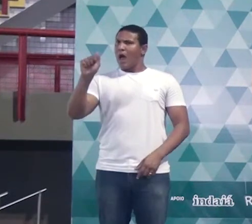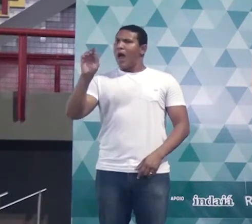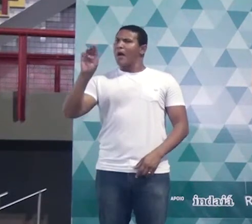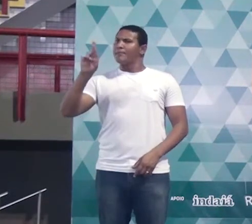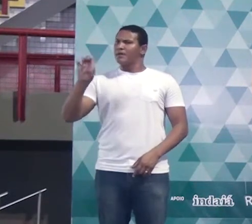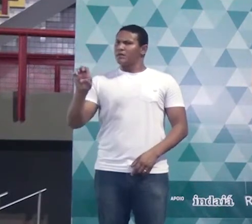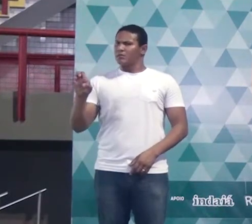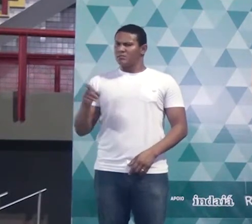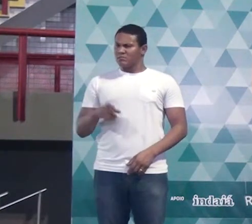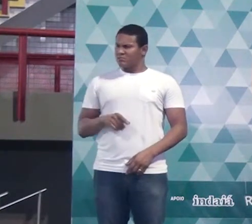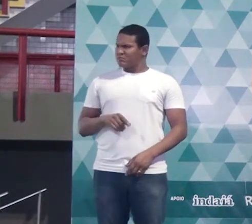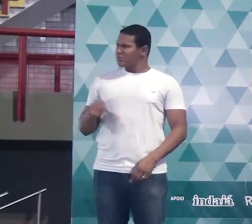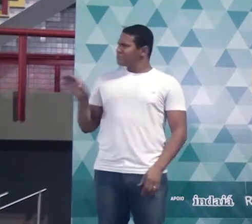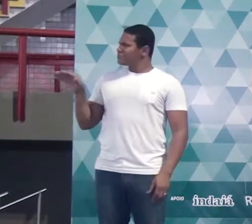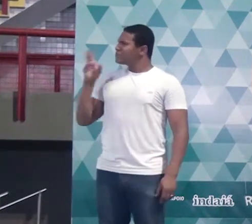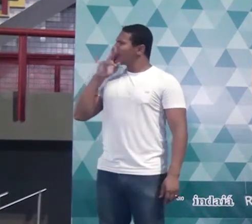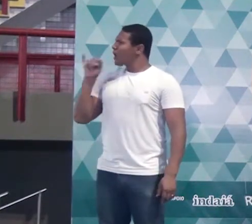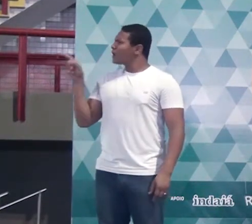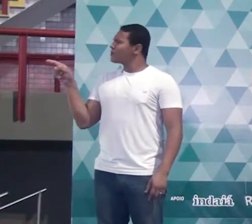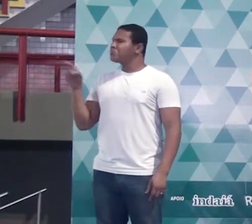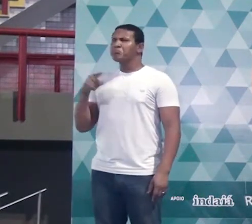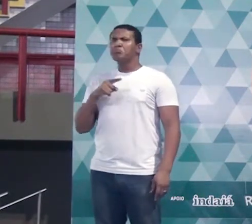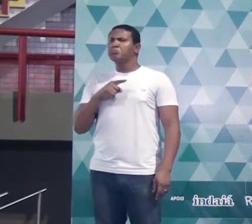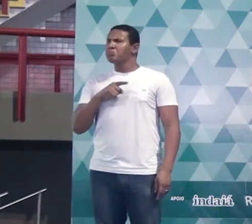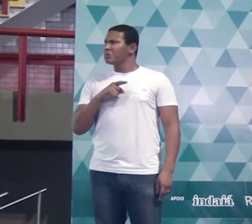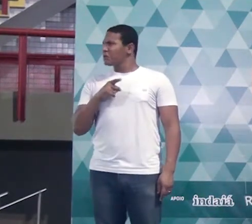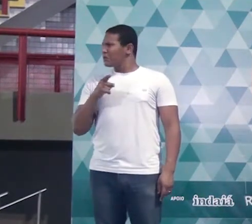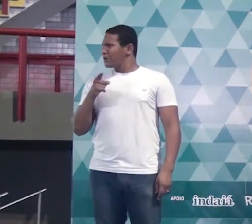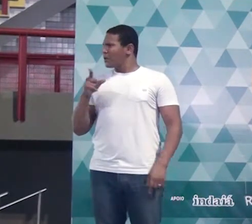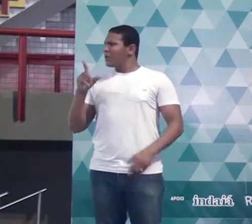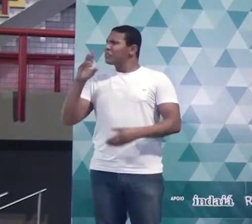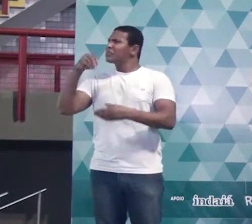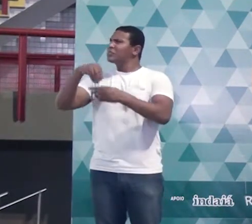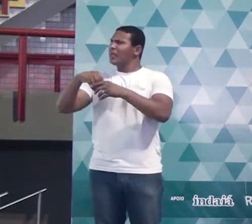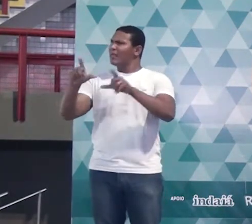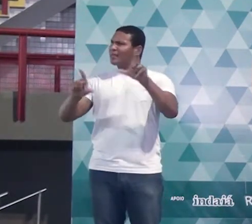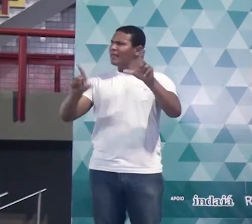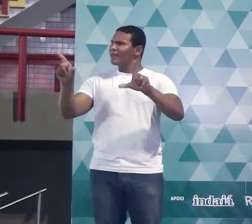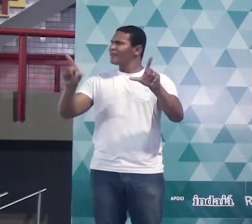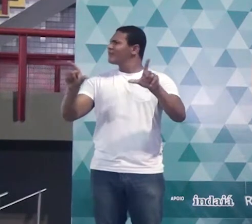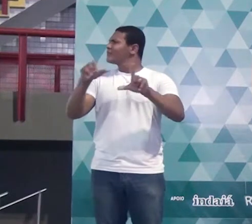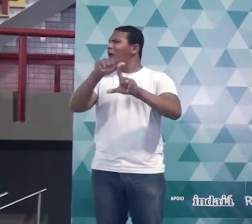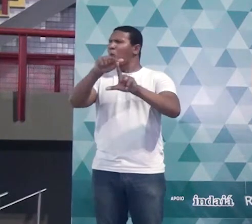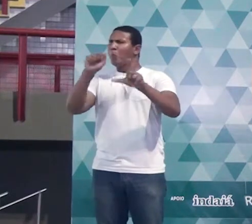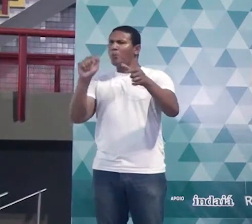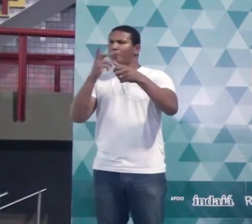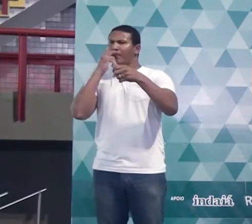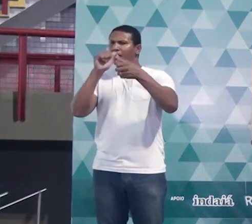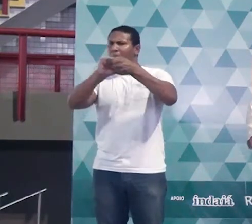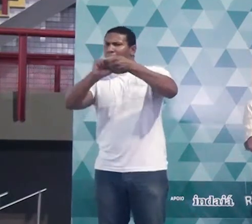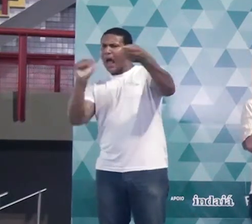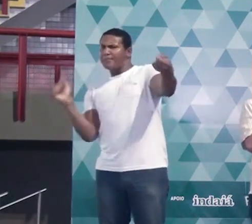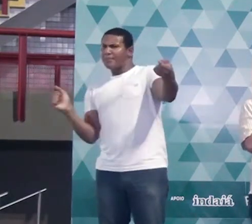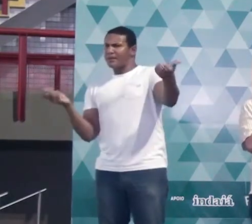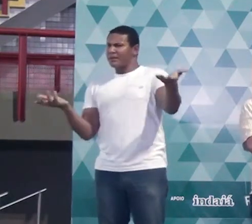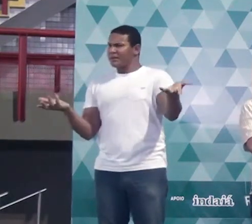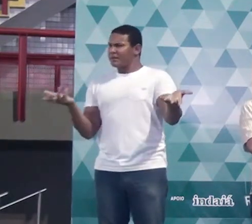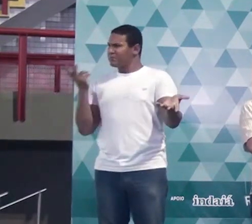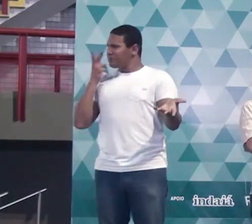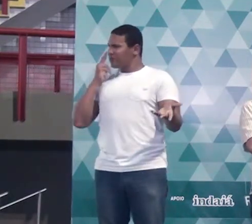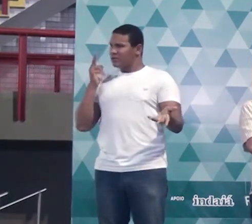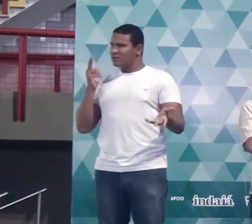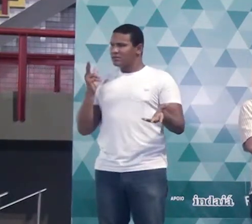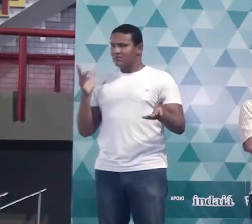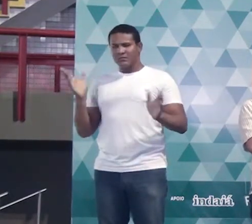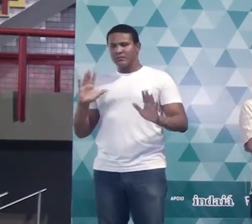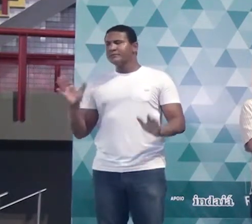ele vinha e falava, pai, o que é que a mamãe quer ver dentro da televisão? Eu digo, João, liga essa